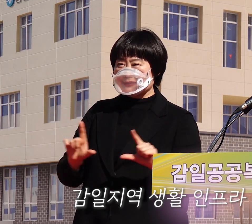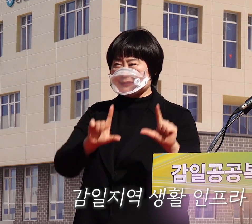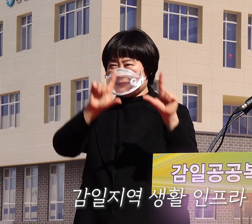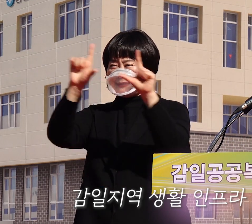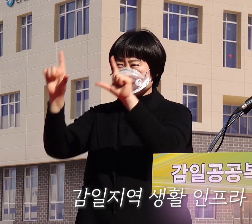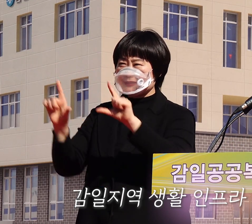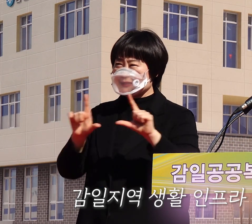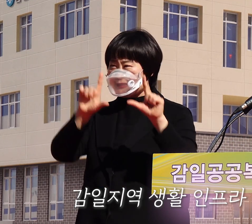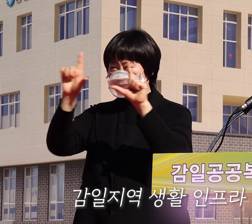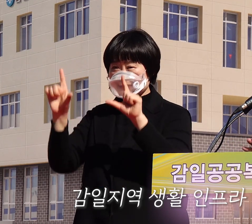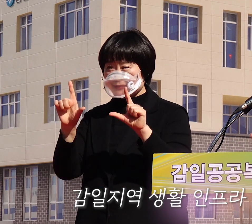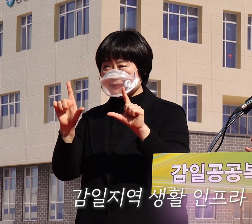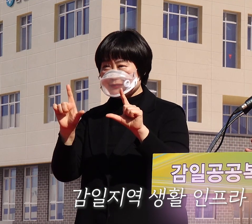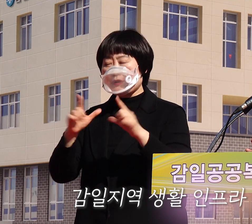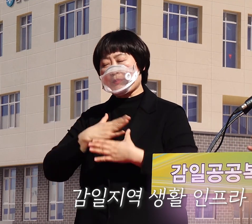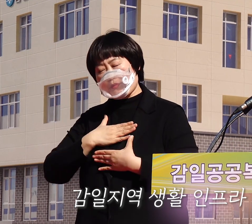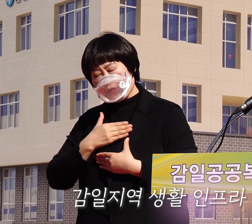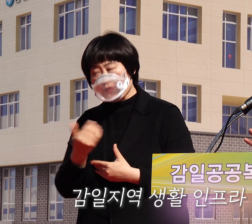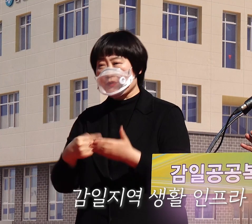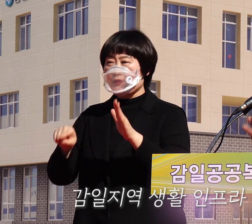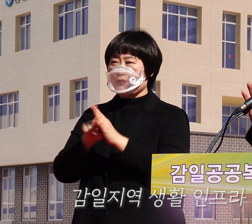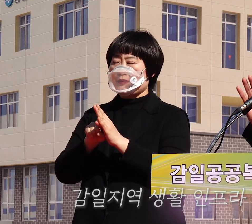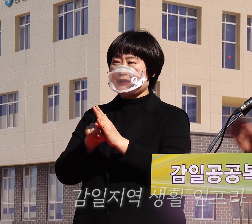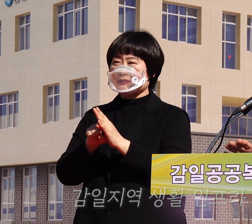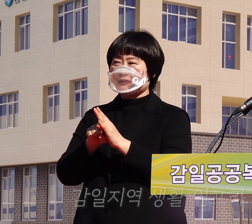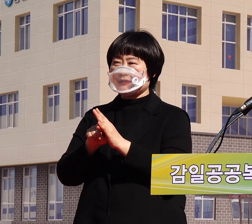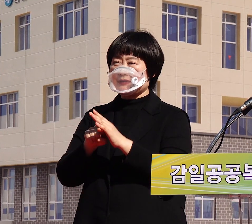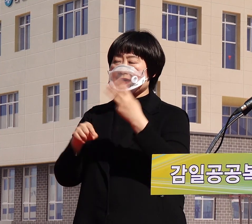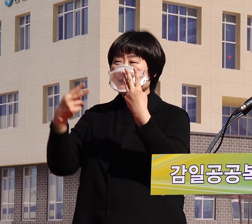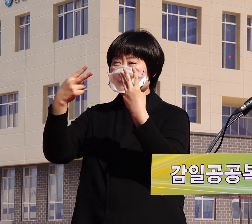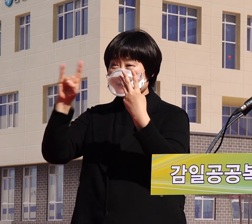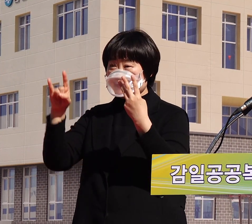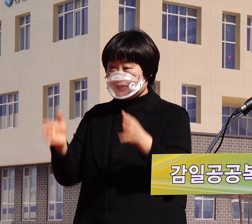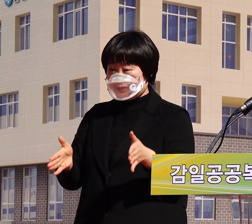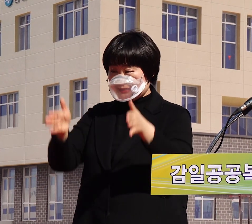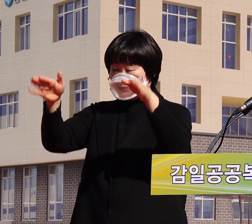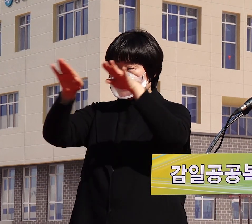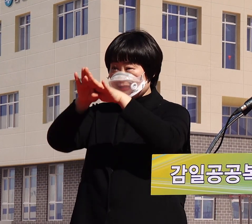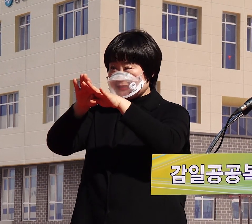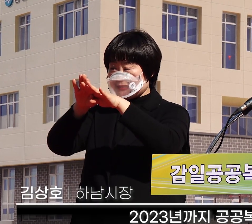인프라의 3대 시설이 구축되는 첫 단추입니다.